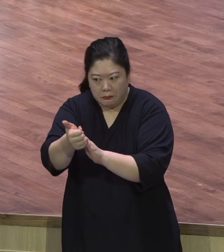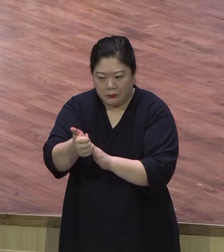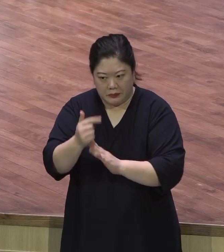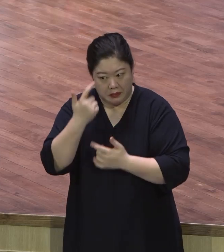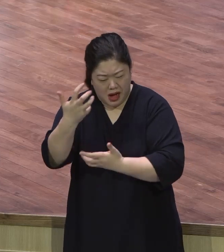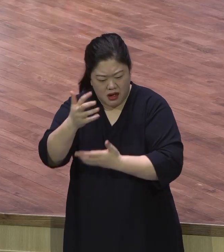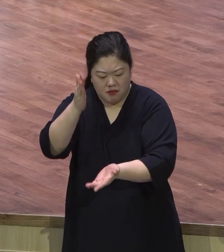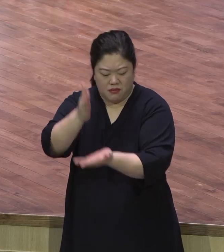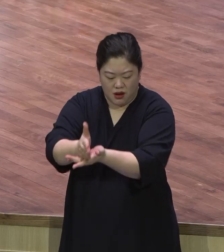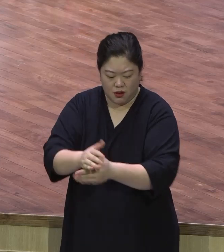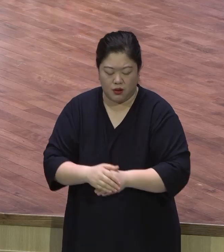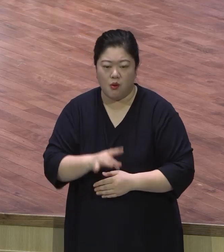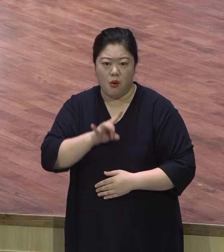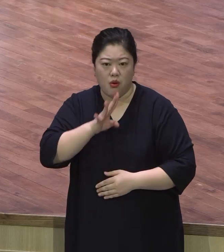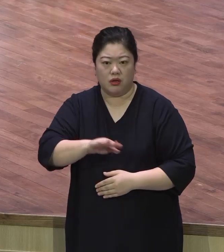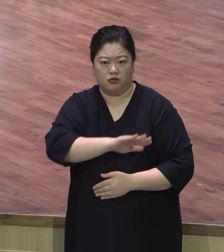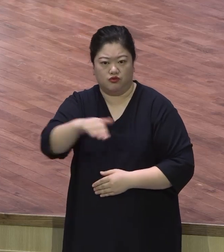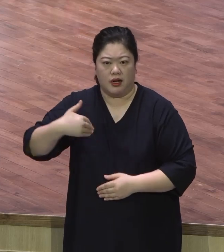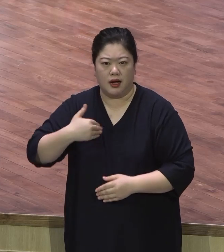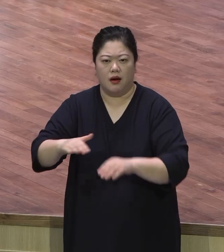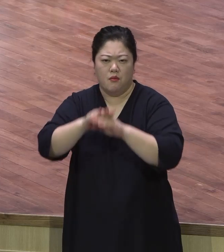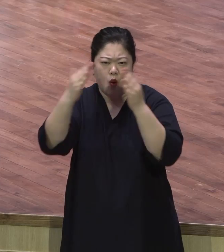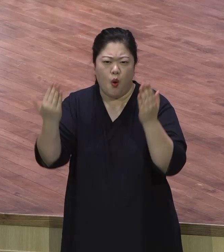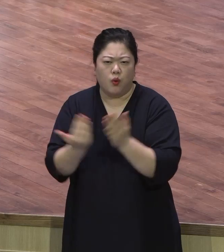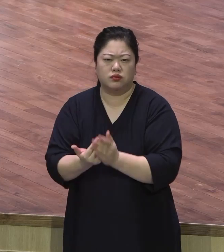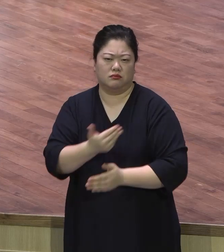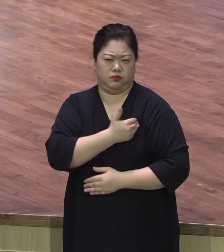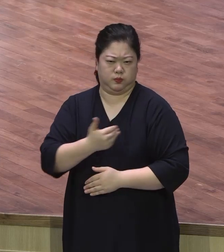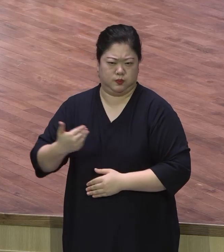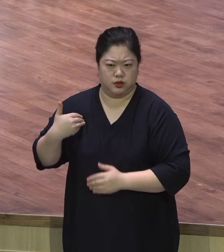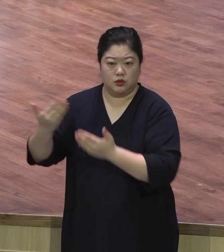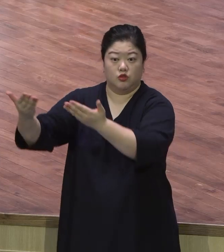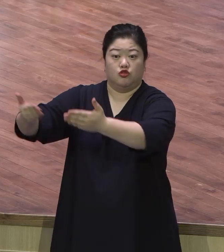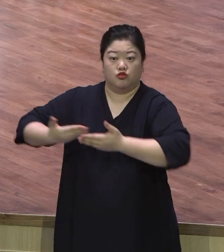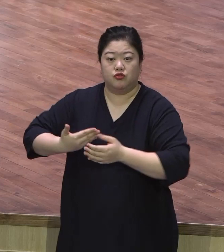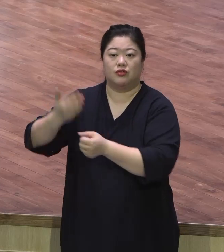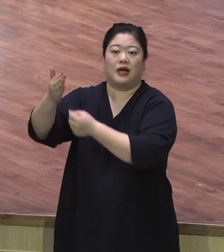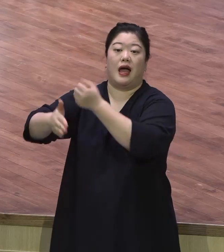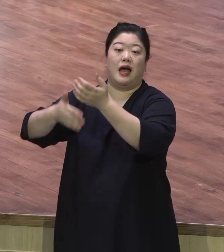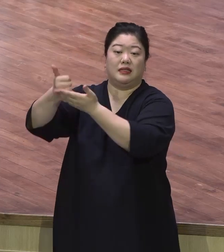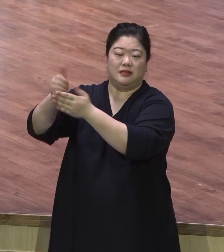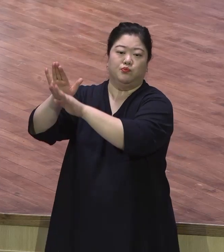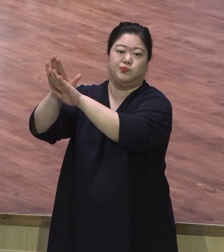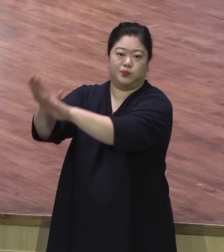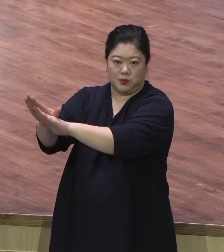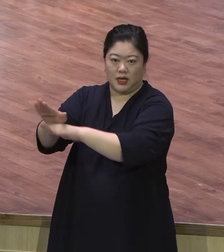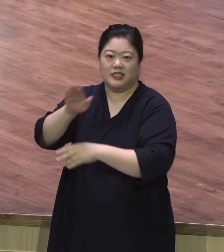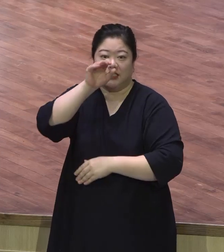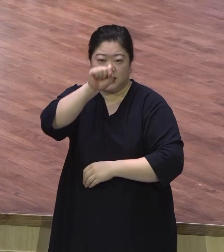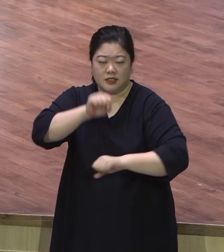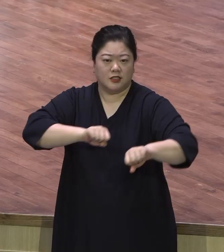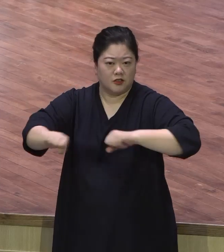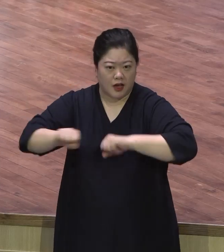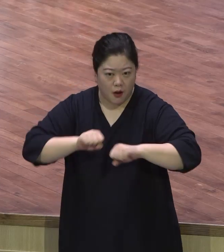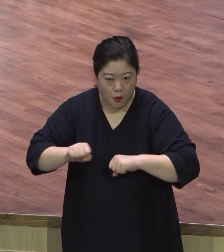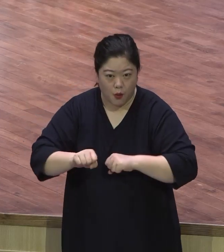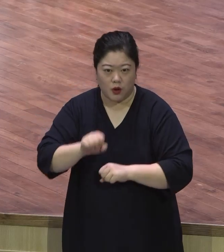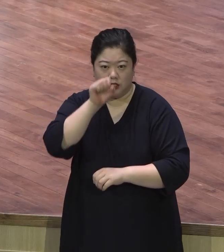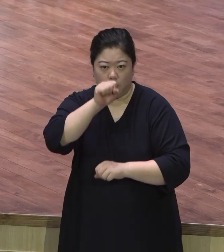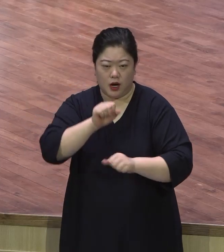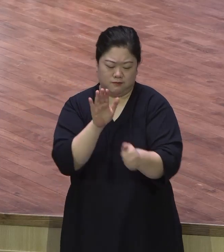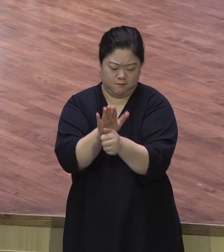오직 우리에게 모든 것을 후위주사 누리게 하시는 하나님께 두며 선을 행하고 선한 사업을